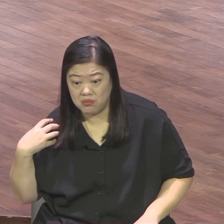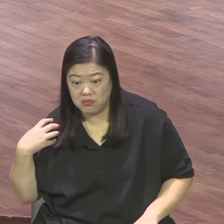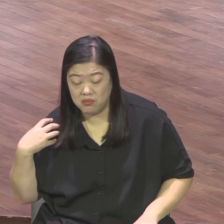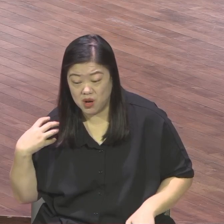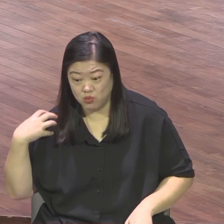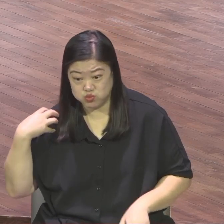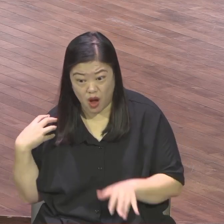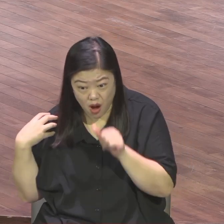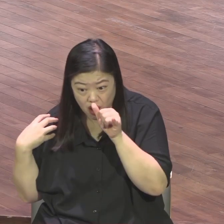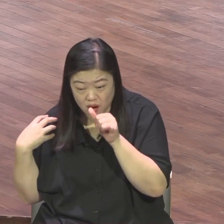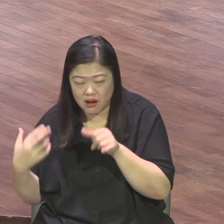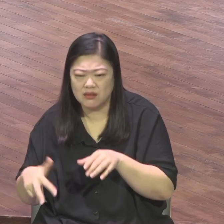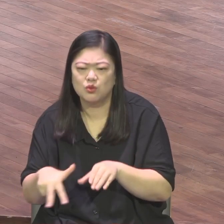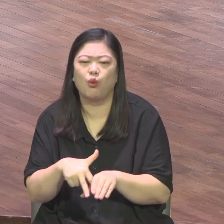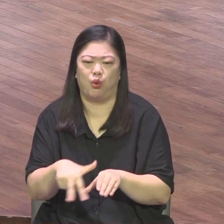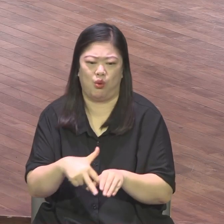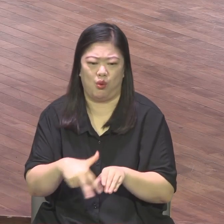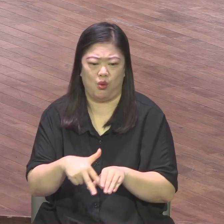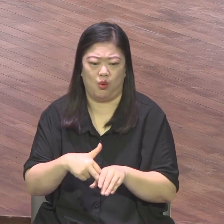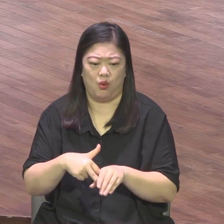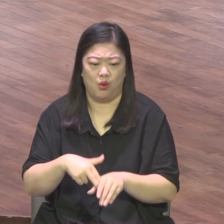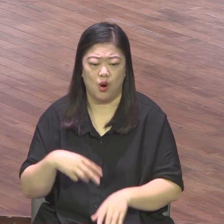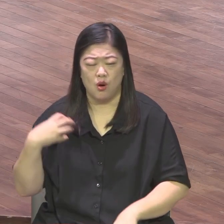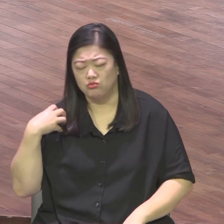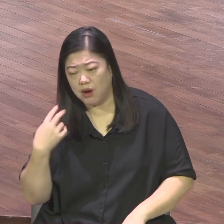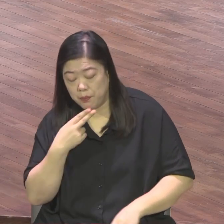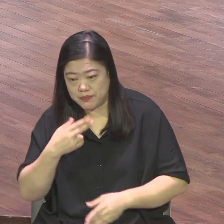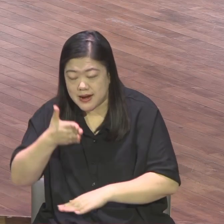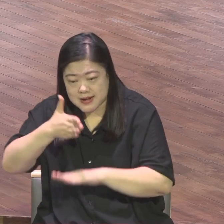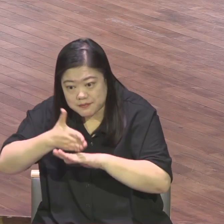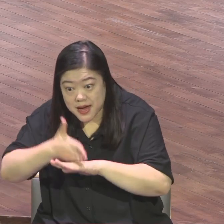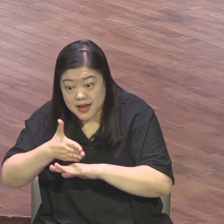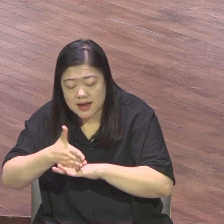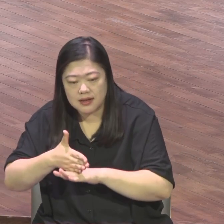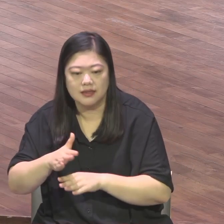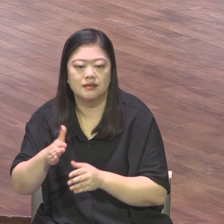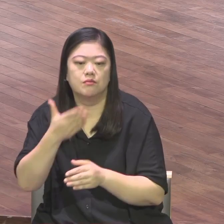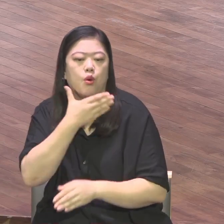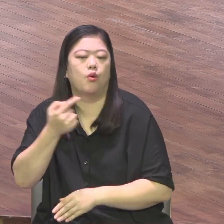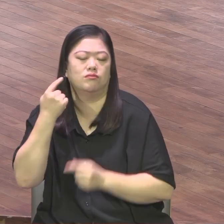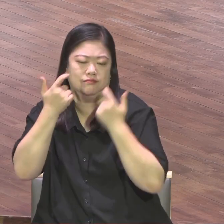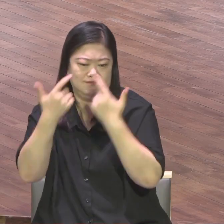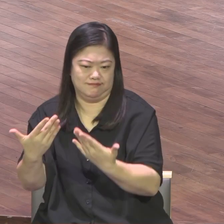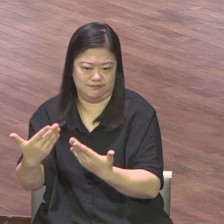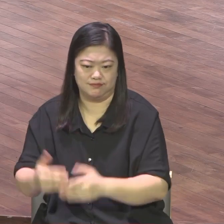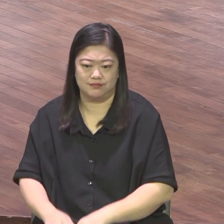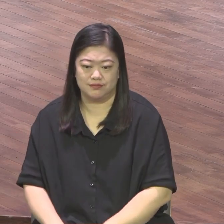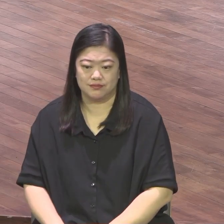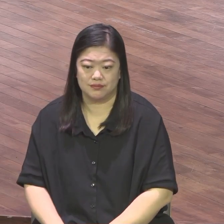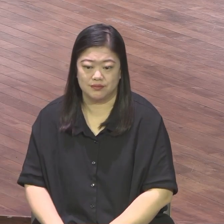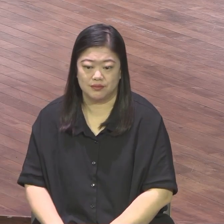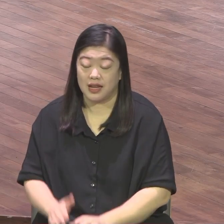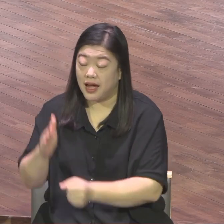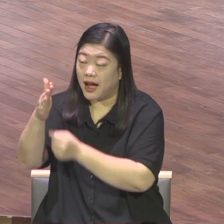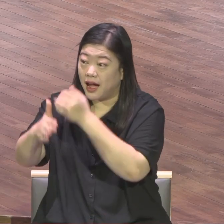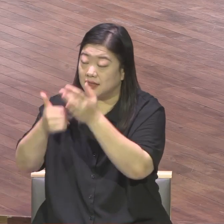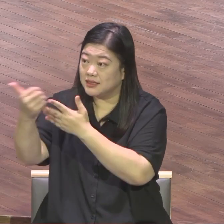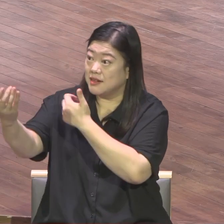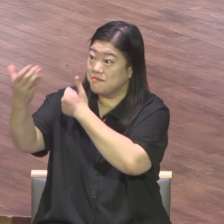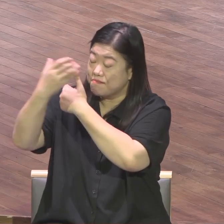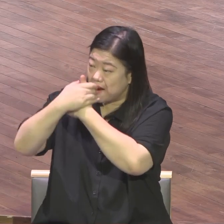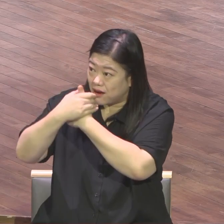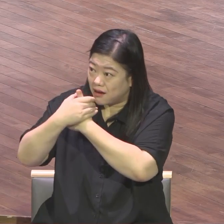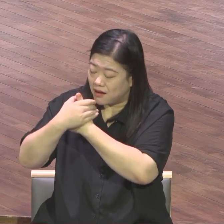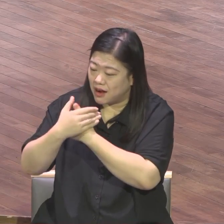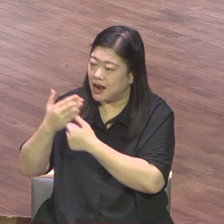감격해서 내 비록 연약하지만 하나님의 살아계심을 내가 체험해야 되겠다. 함께